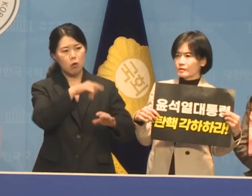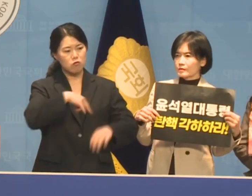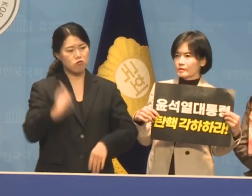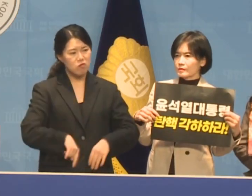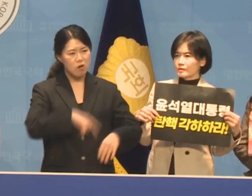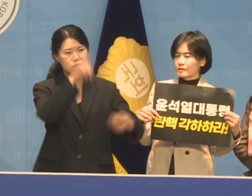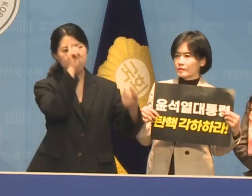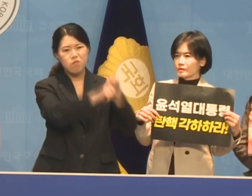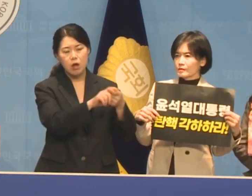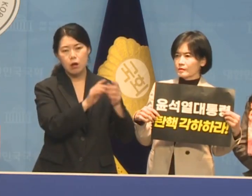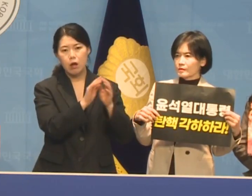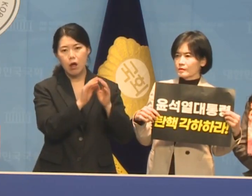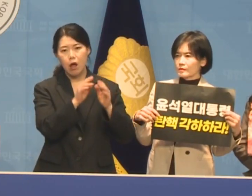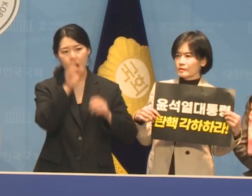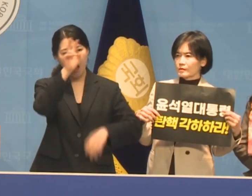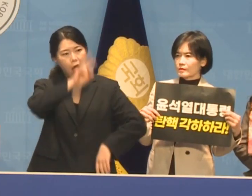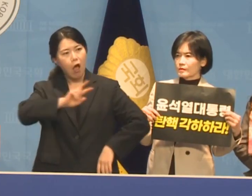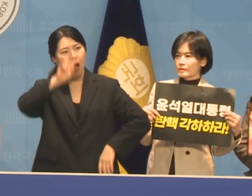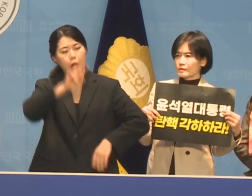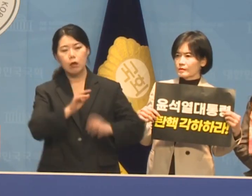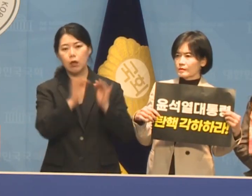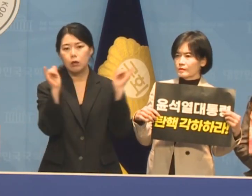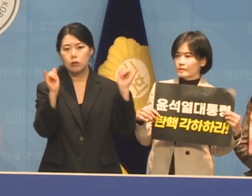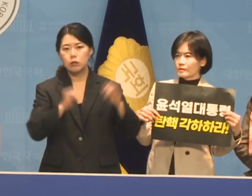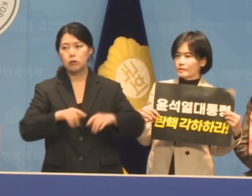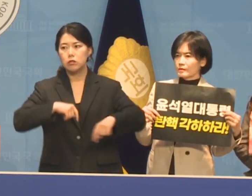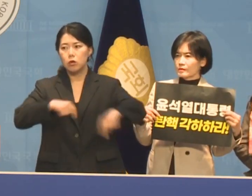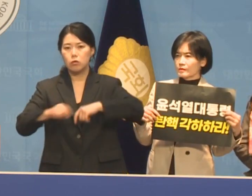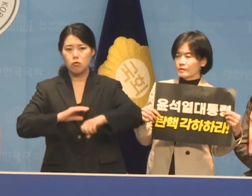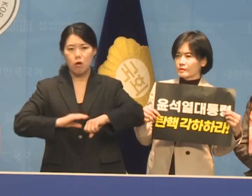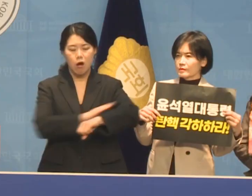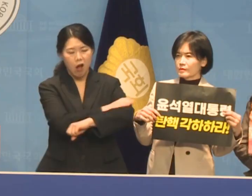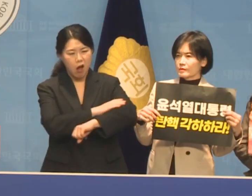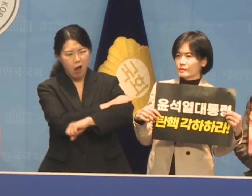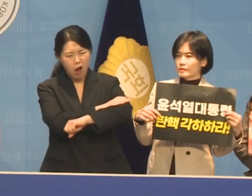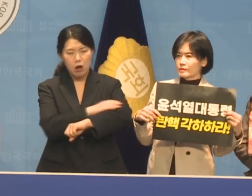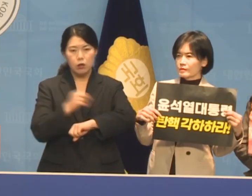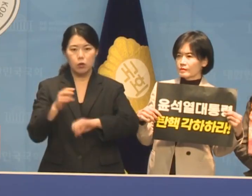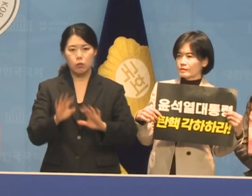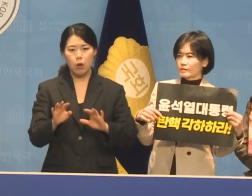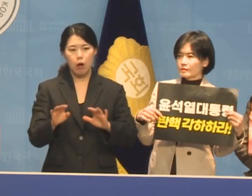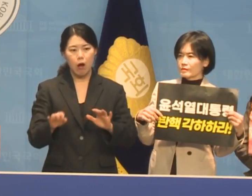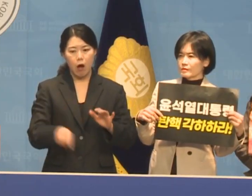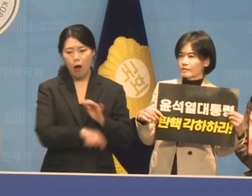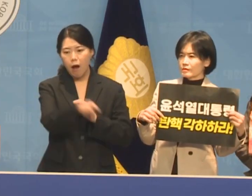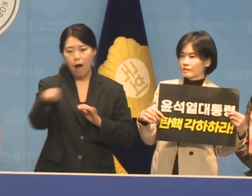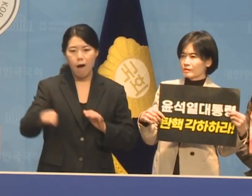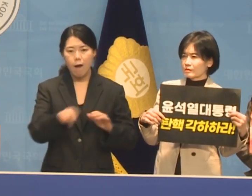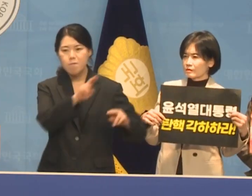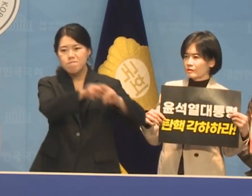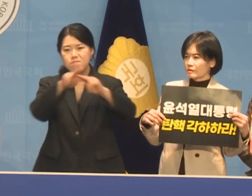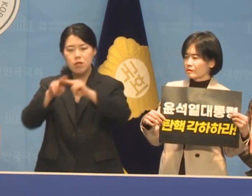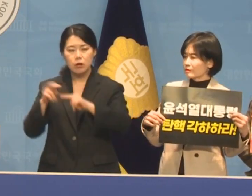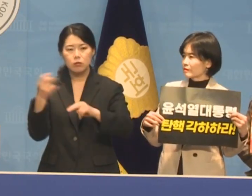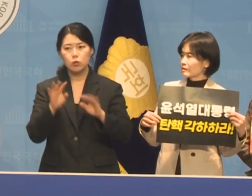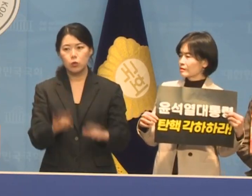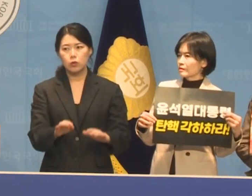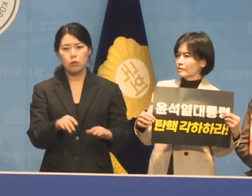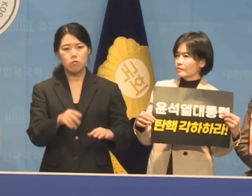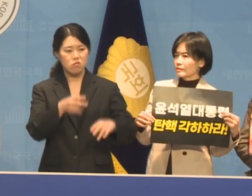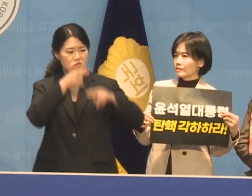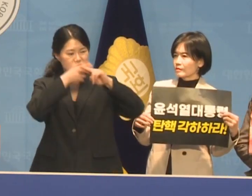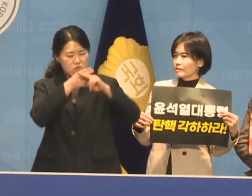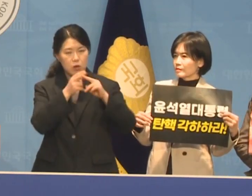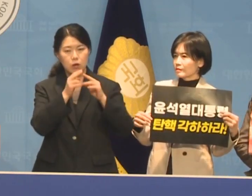공산당을 찬양하는 자들이 정치 권력과 사법 권력 안에 또아리를 틀고 대한민국을 유사공산